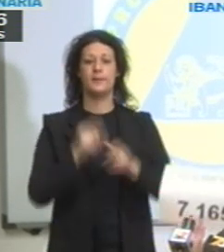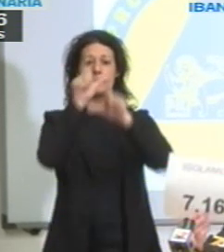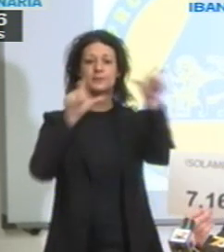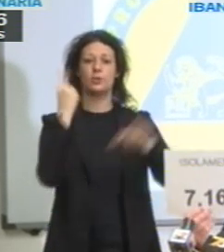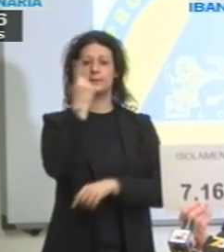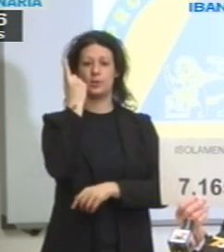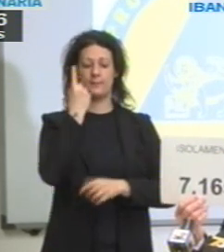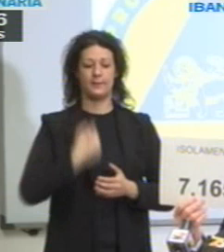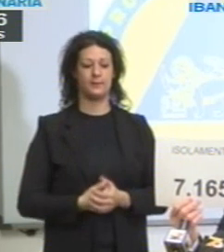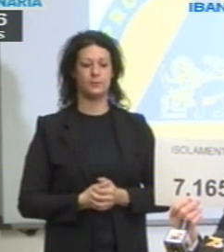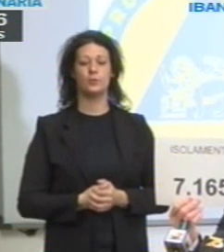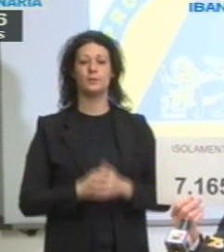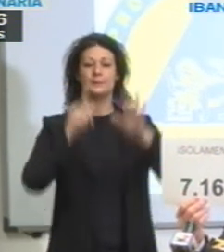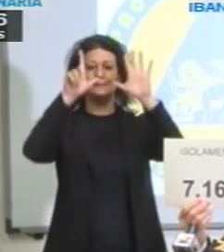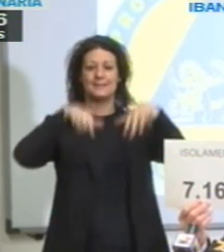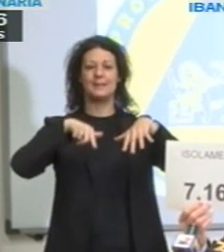Isolamenti